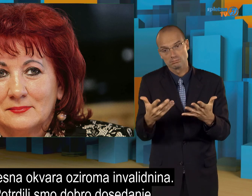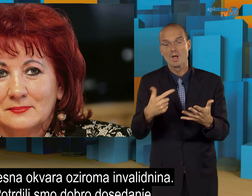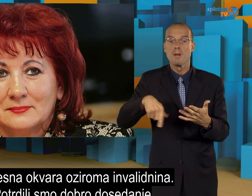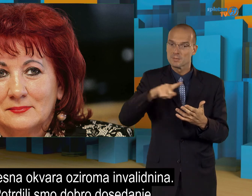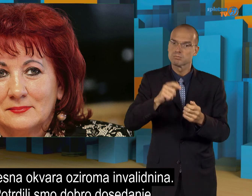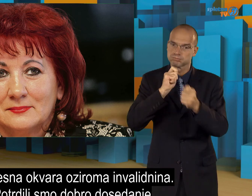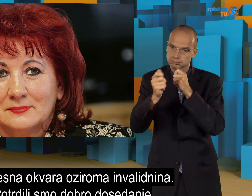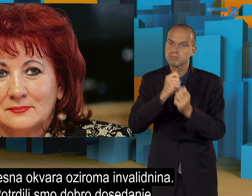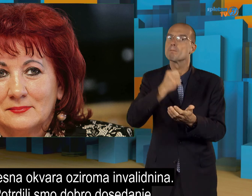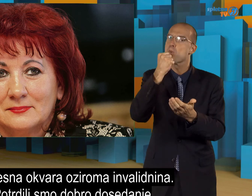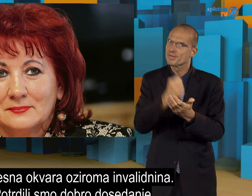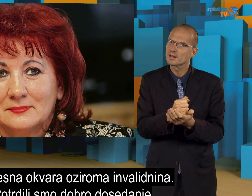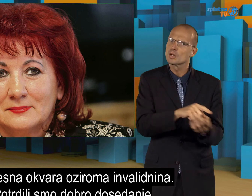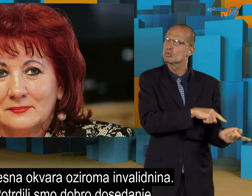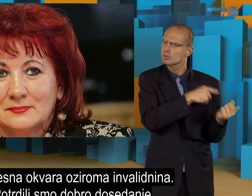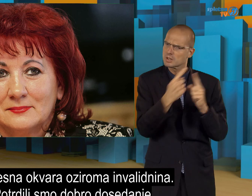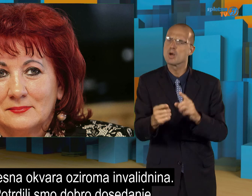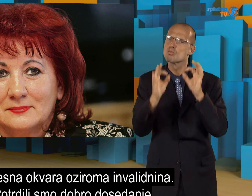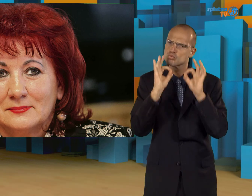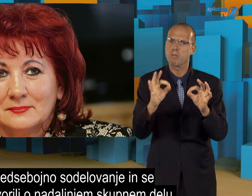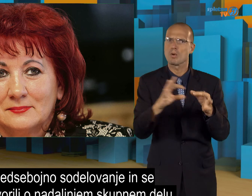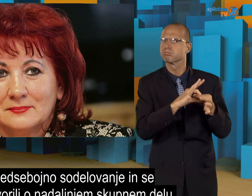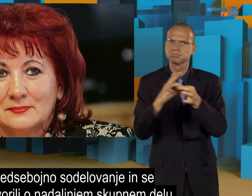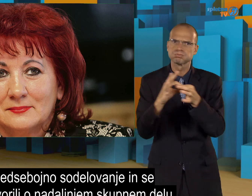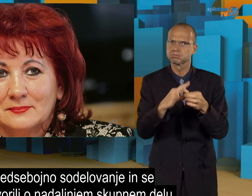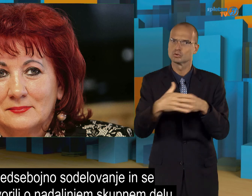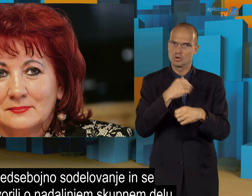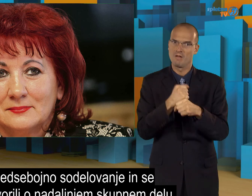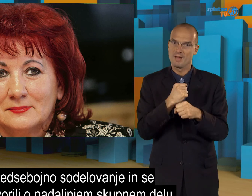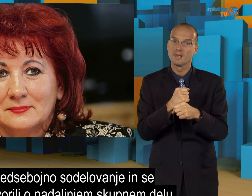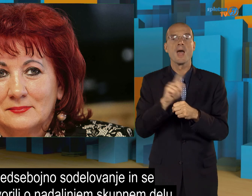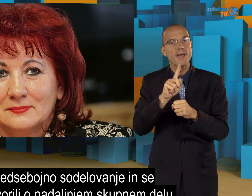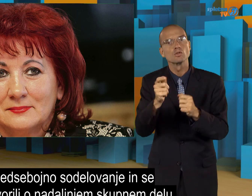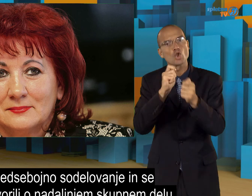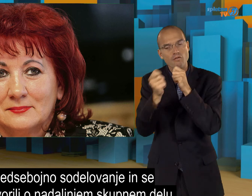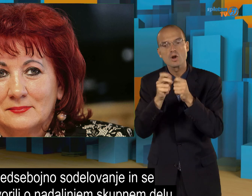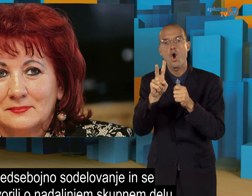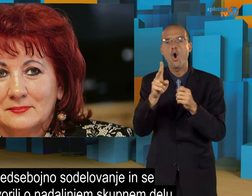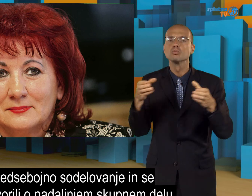Potrdili smo dobro dosedanje medsebojno sodelovanje in se dogovorili o nadaljnjem skupnem delu.